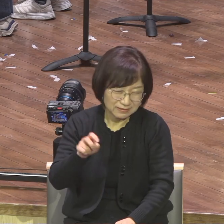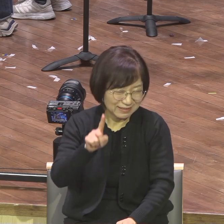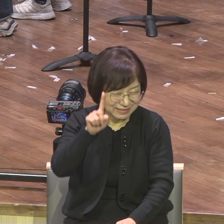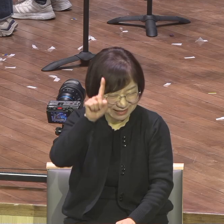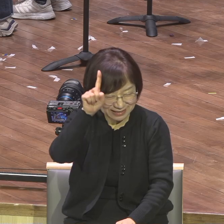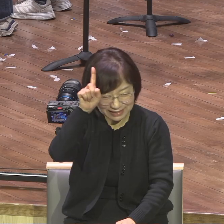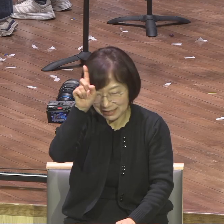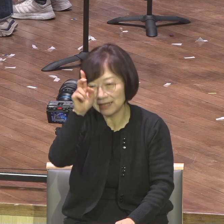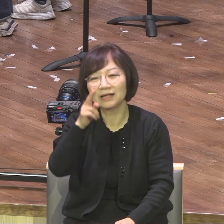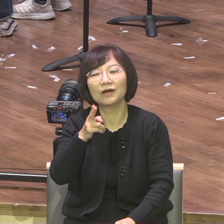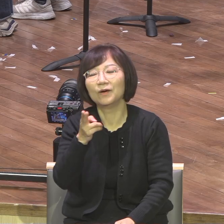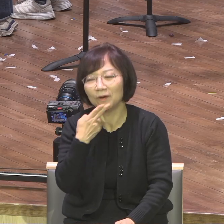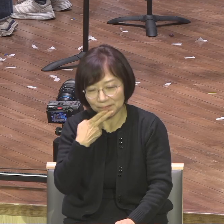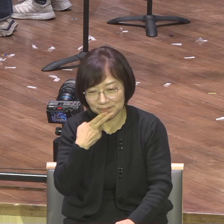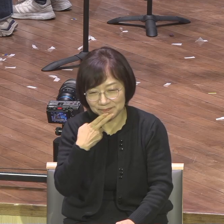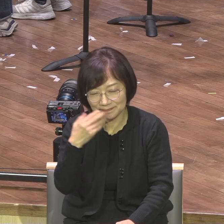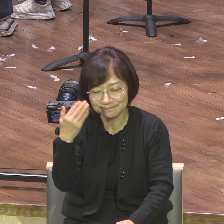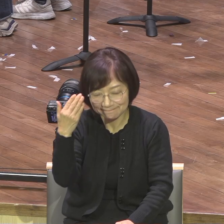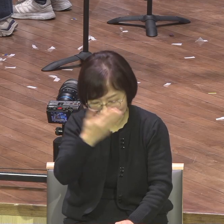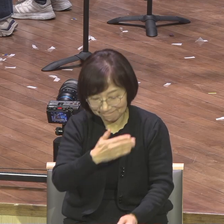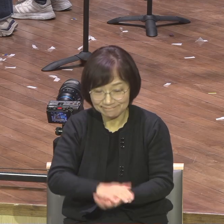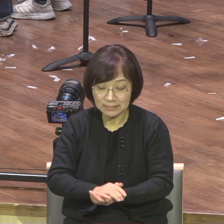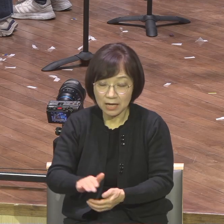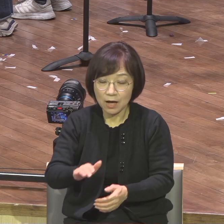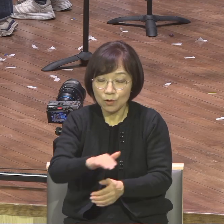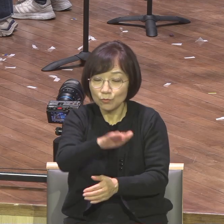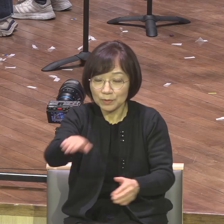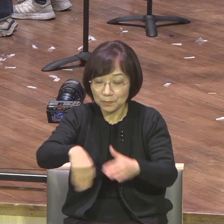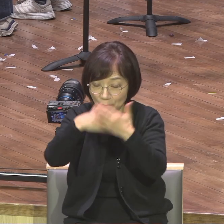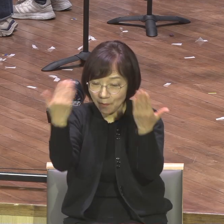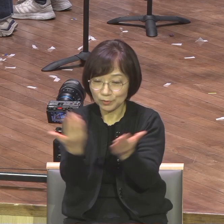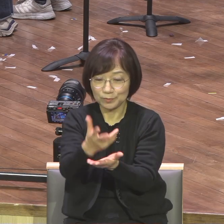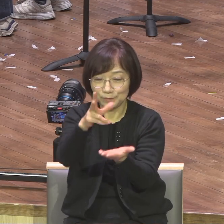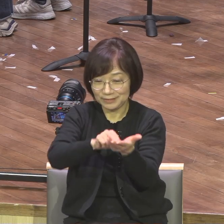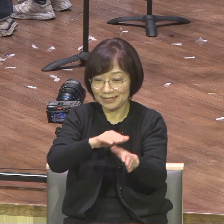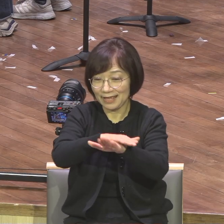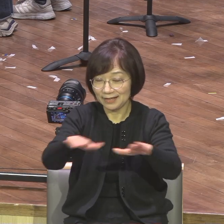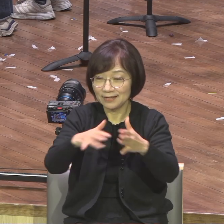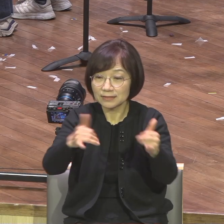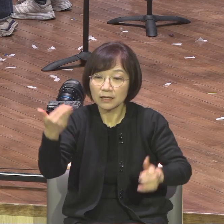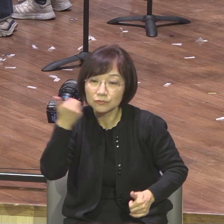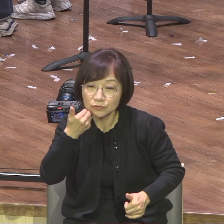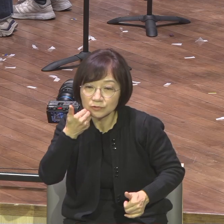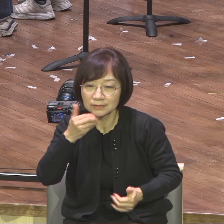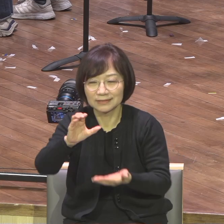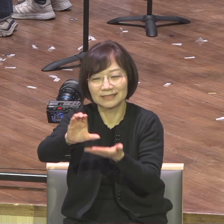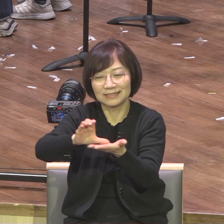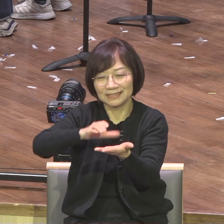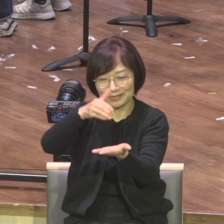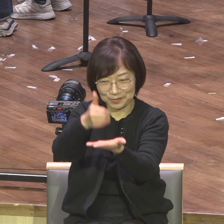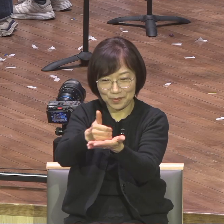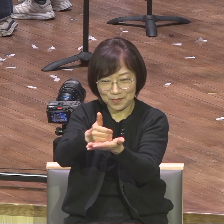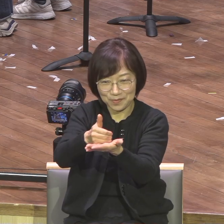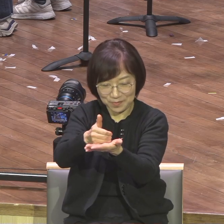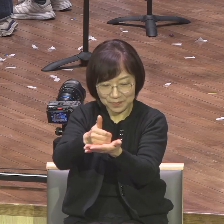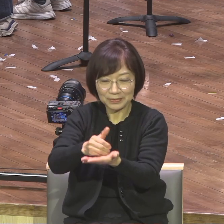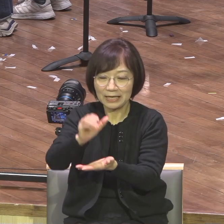아멘. 인생 모든 문제 해결 자 예수님이 그리스도로 오셨다. 이